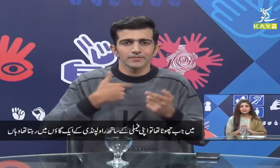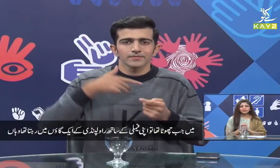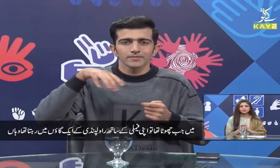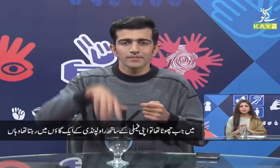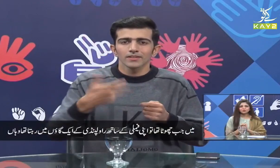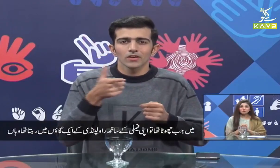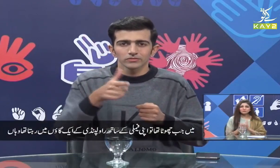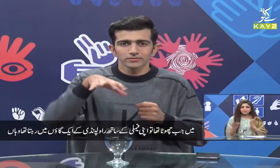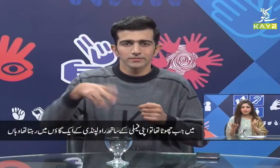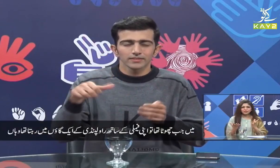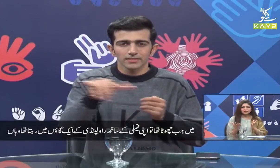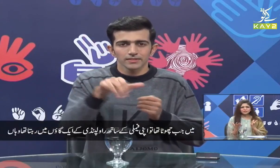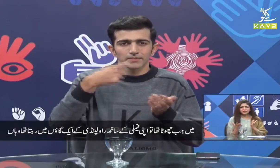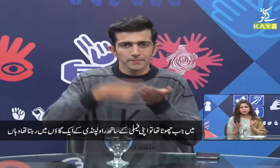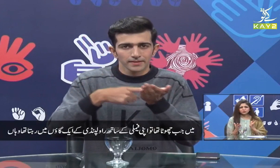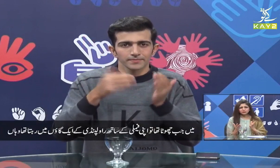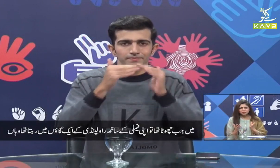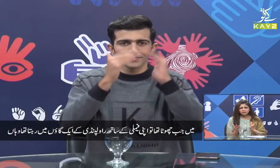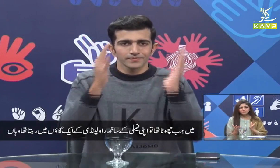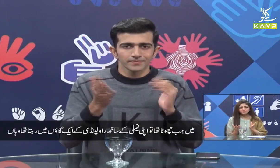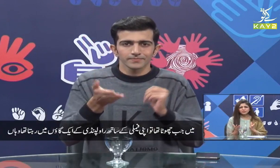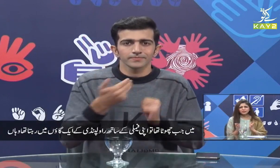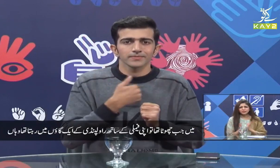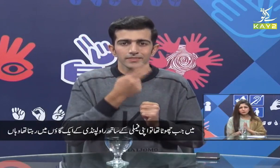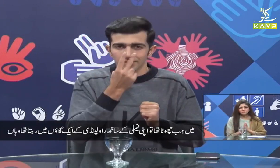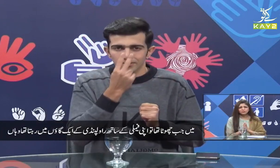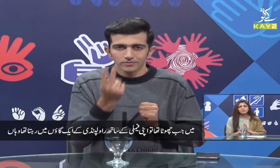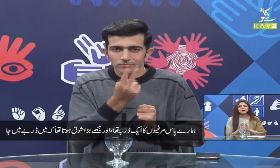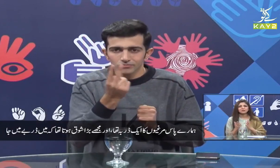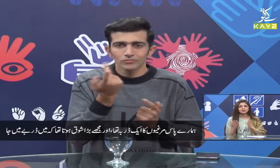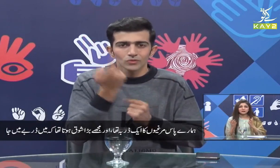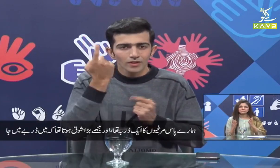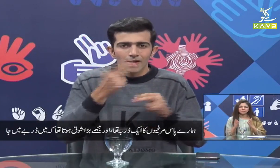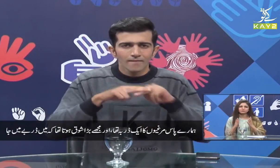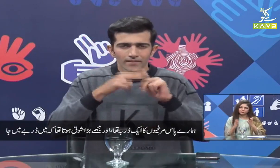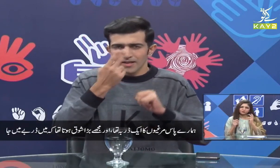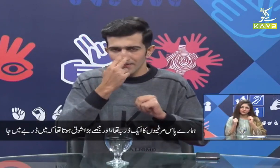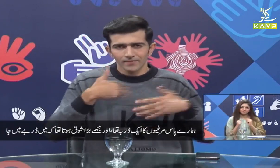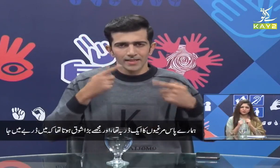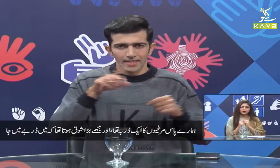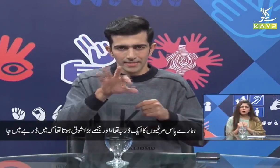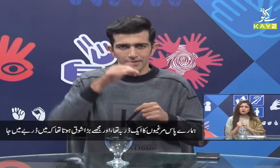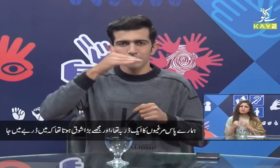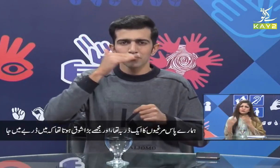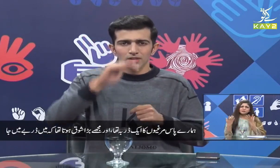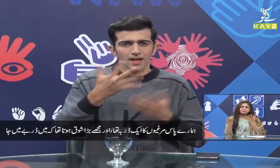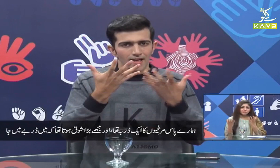था तो गांव में अपनी फैमिली के साथ रहता होता था। रावलपिंडी का एक गांव था, वहाँ पे हमारे घर में एक मुर्गियों का डिब्बा था और मुझे बड़ा